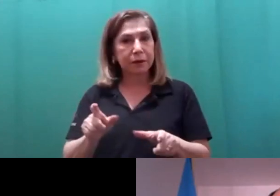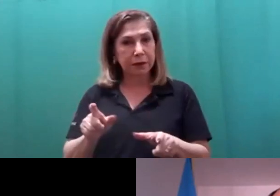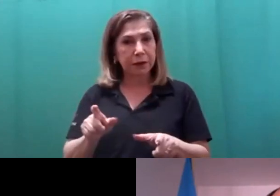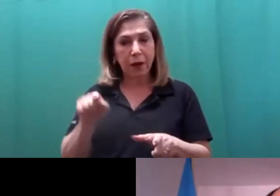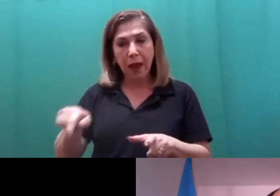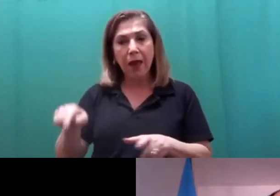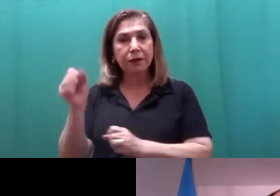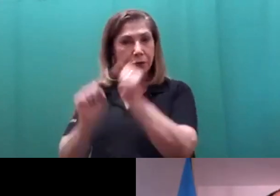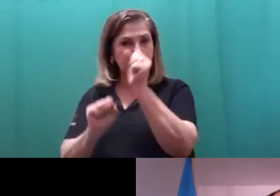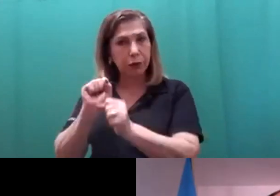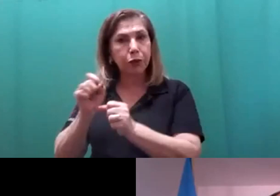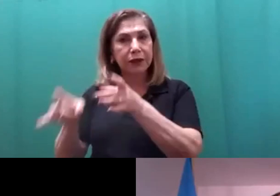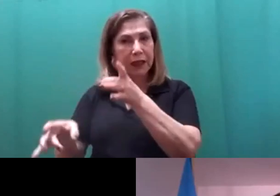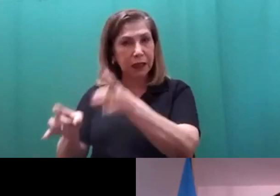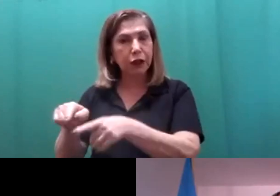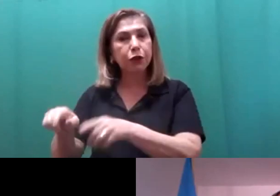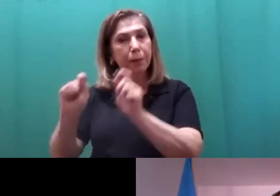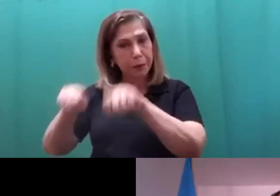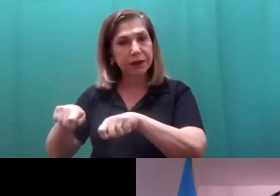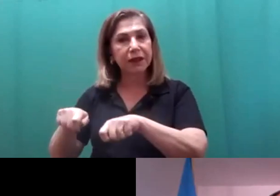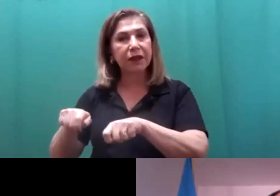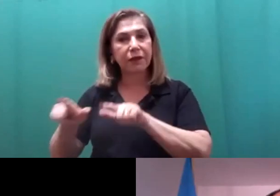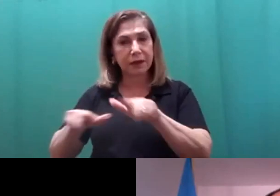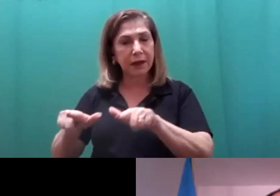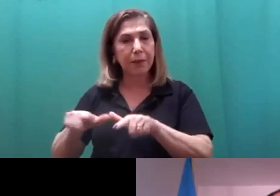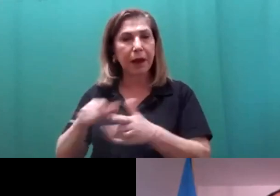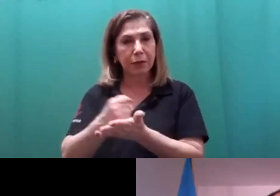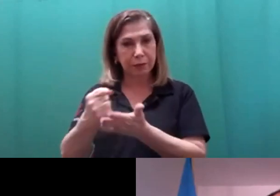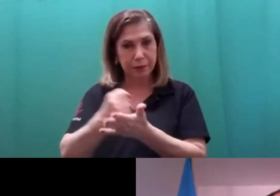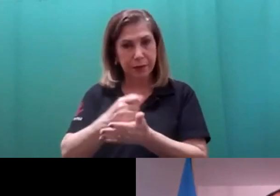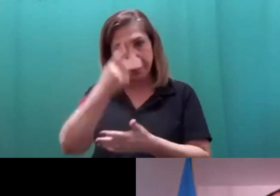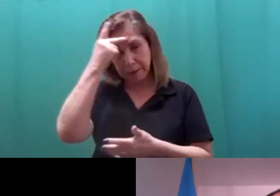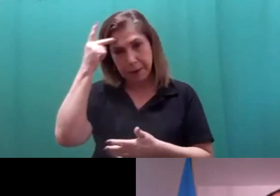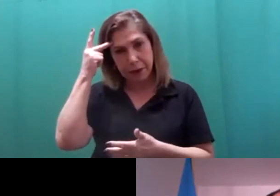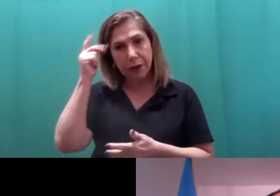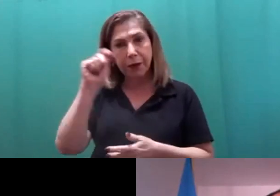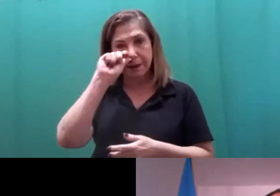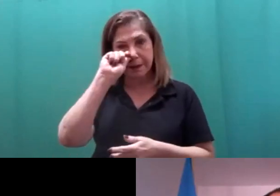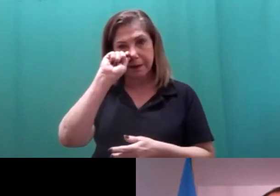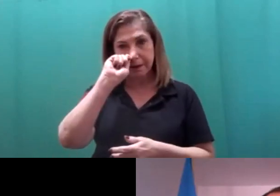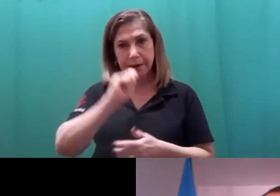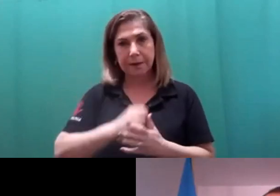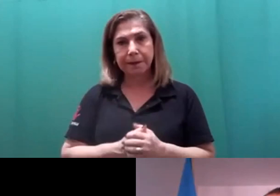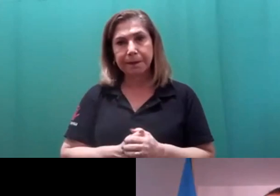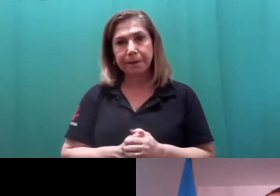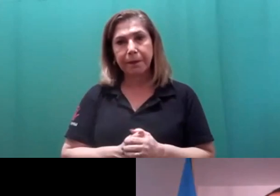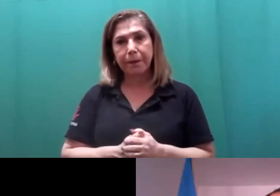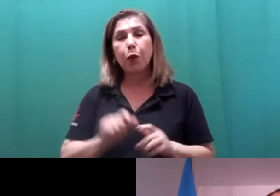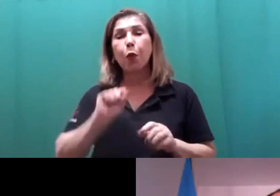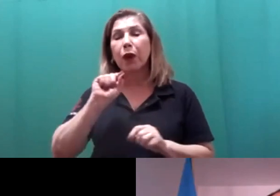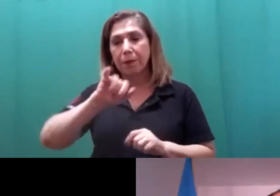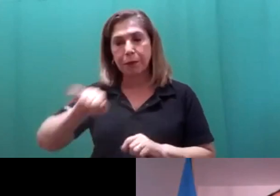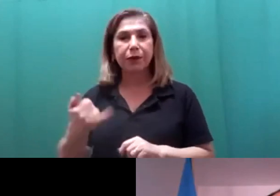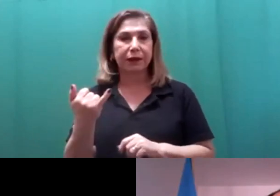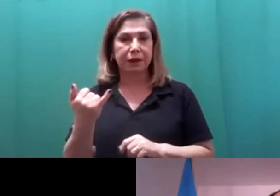indústria do lixo para recuperar na maior parte do possível. E também, por